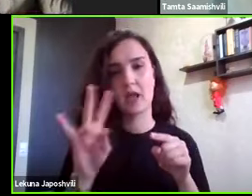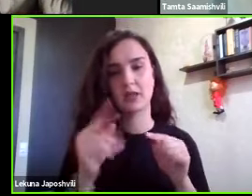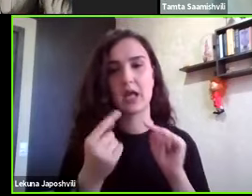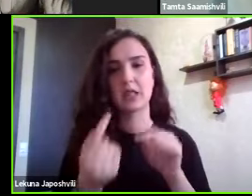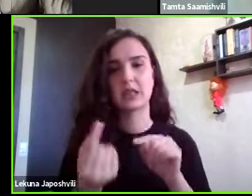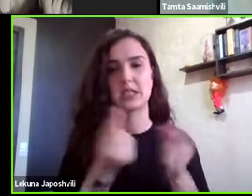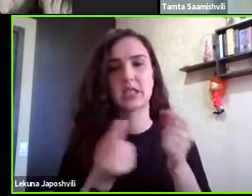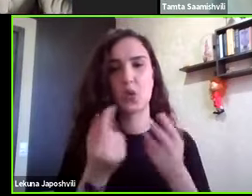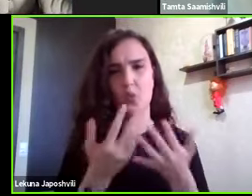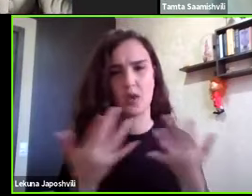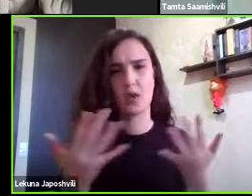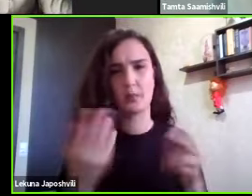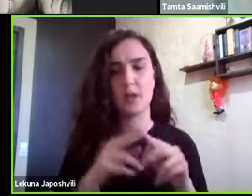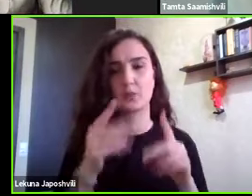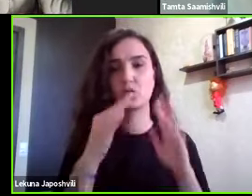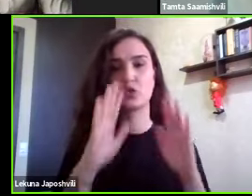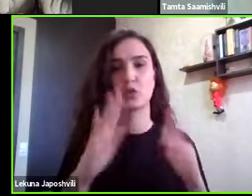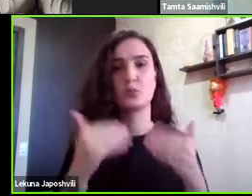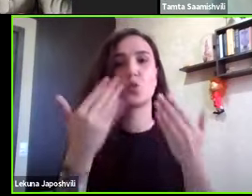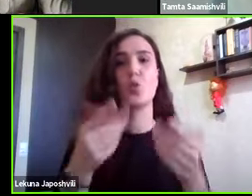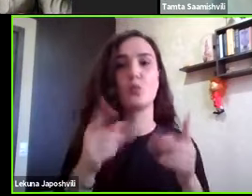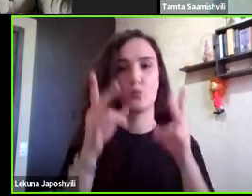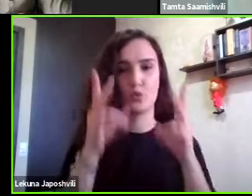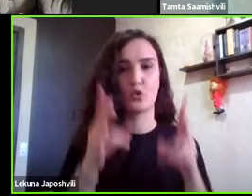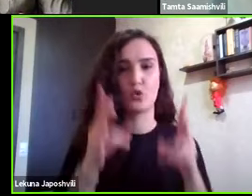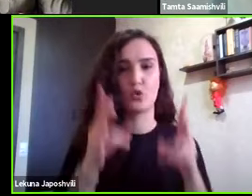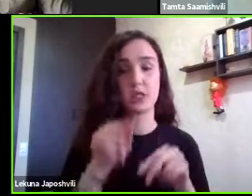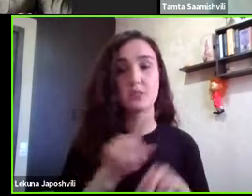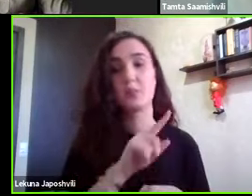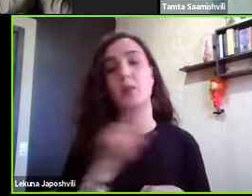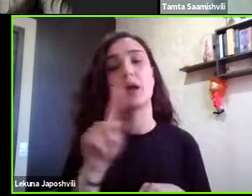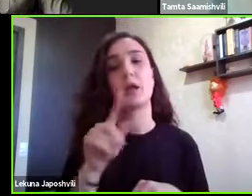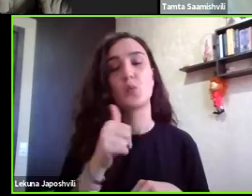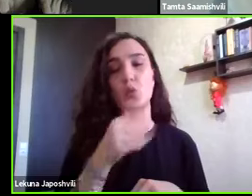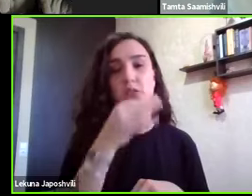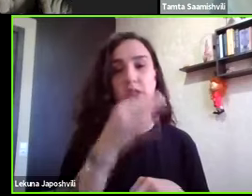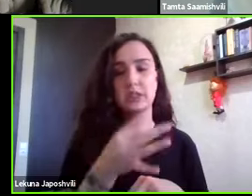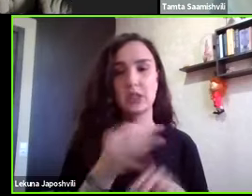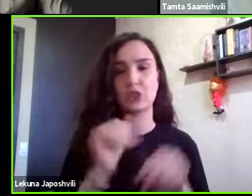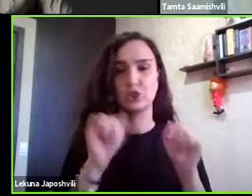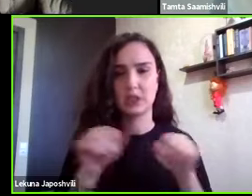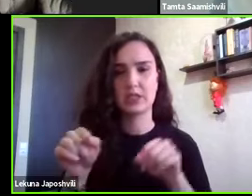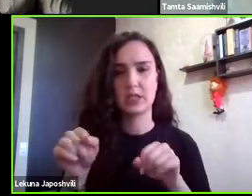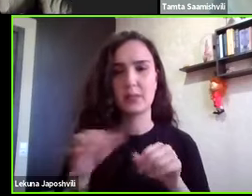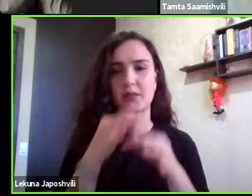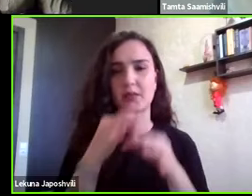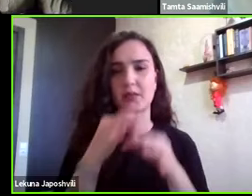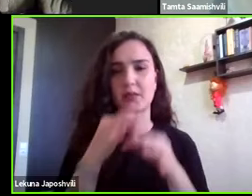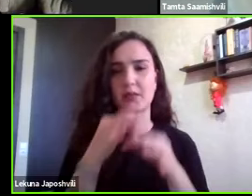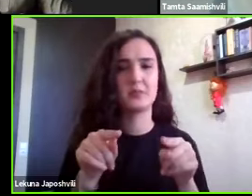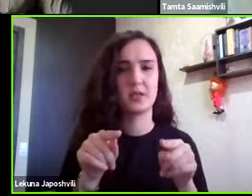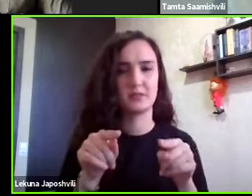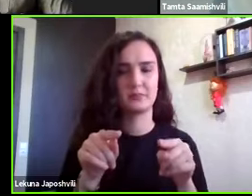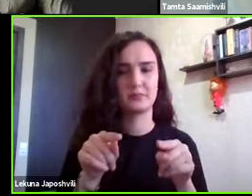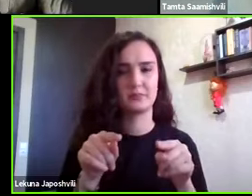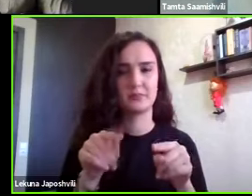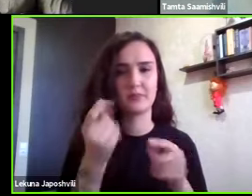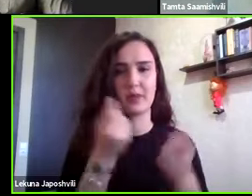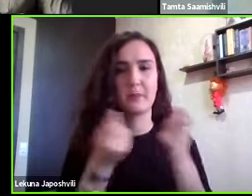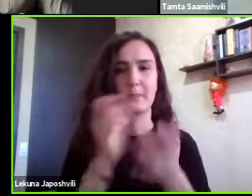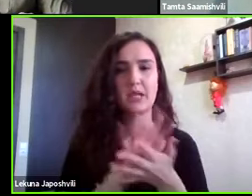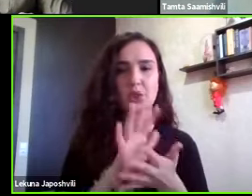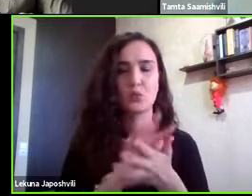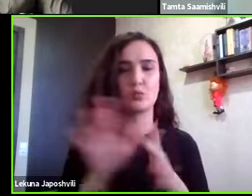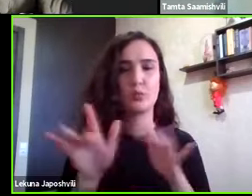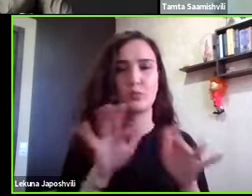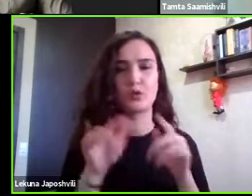ანტისხეულები. ანუ ამის შემდგომ მოხდა ეს, თუმცა როგორც გითხარით, შეიძლება ნებისმიერ ბაქტერიულმა პროცესმა